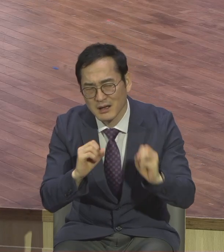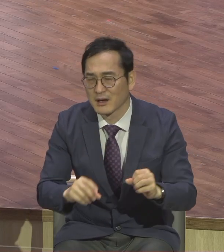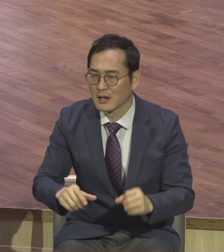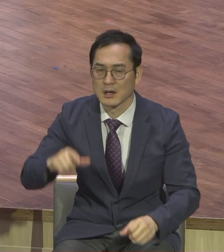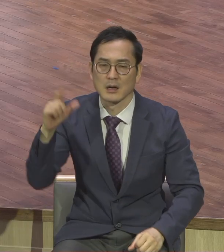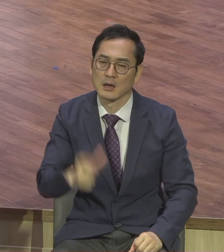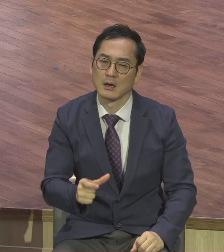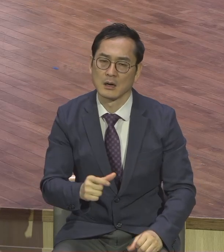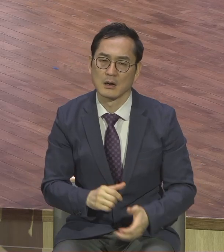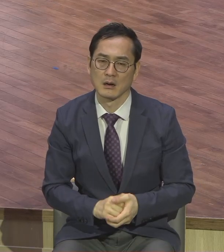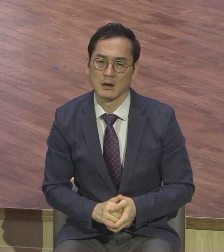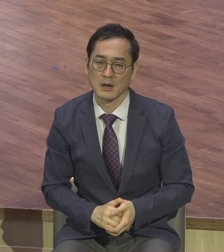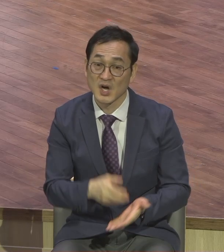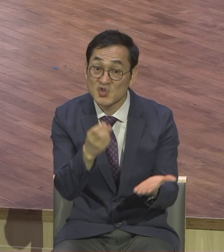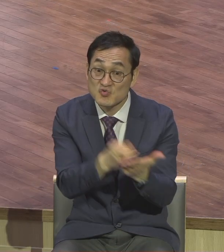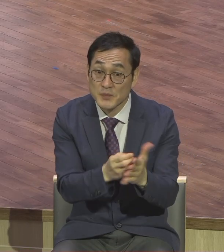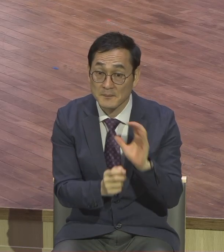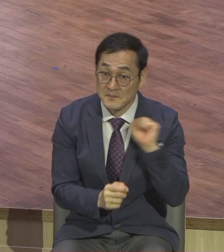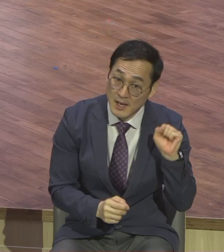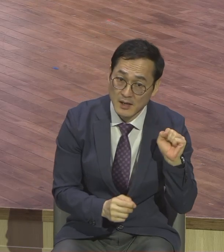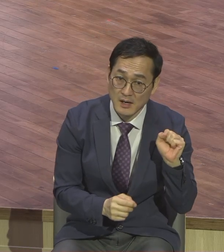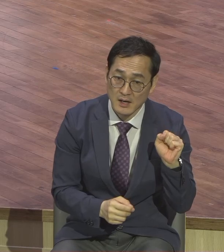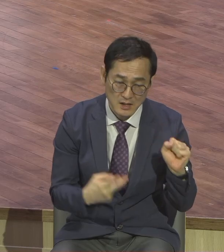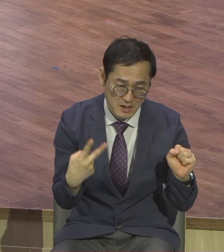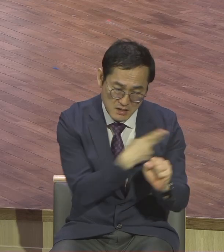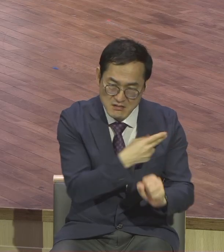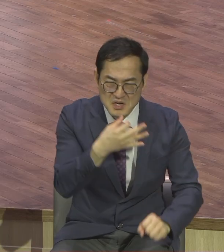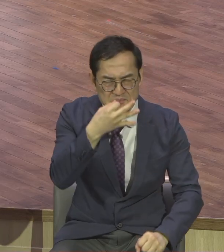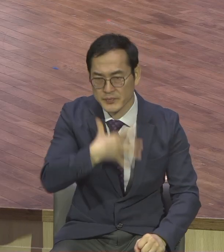돌아버려. 율법은요 이렇게 무서운 겁니다.